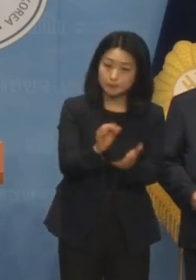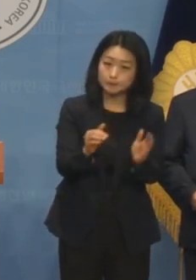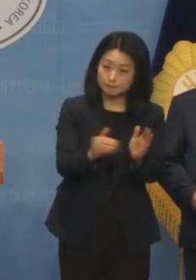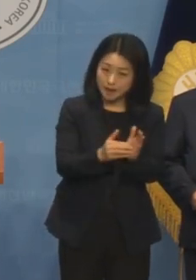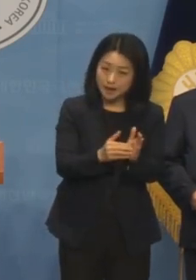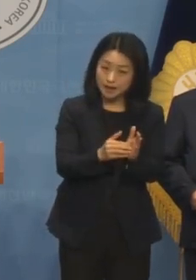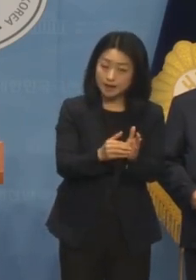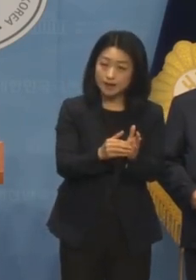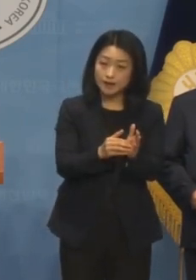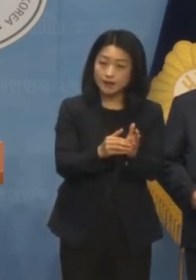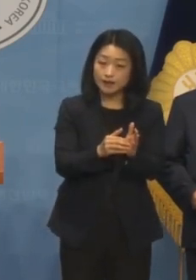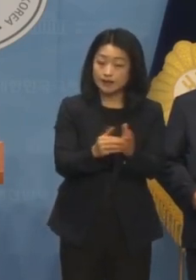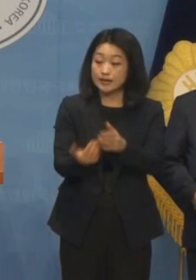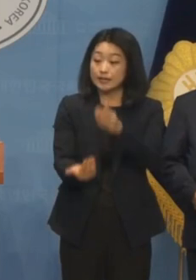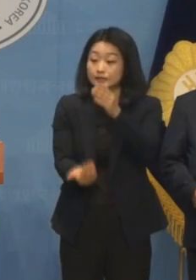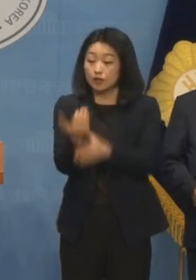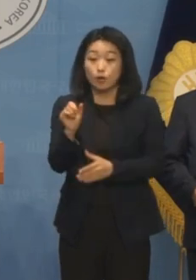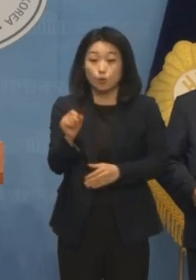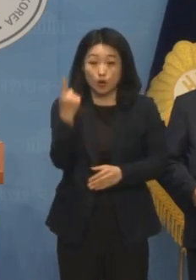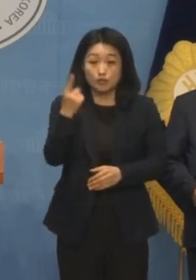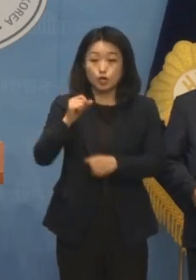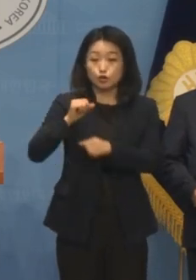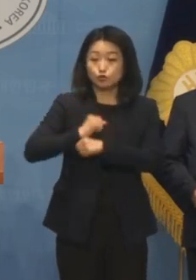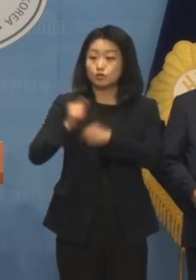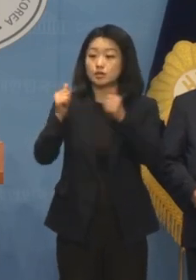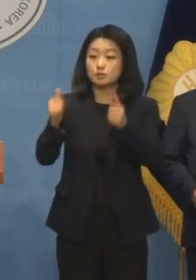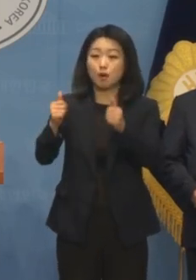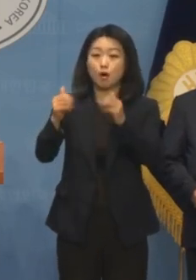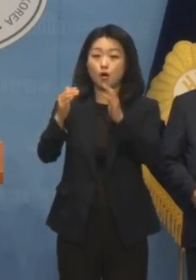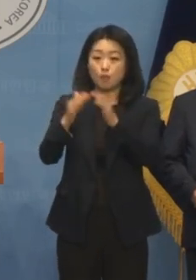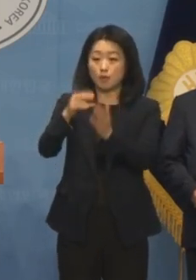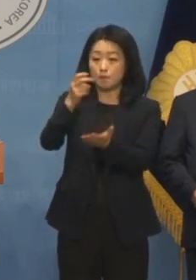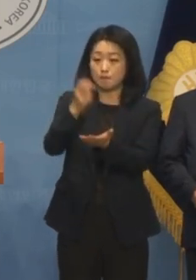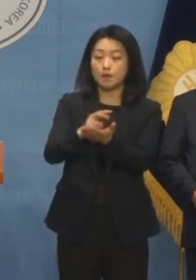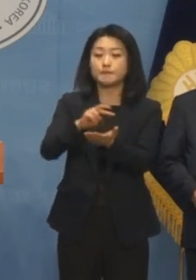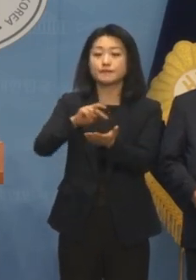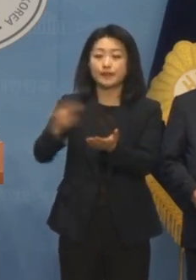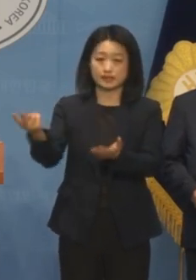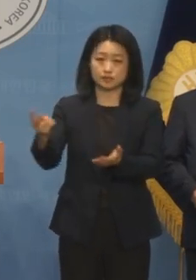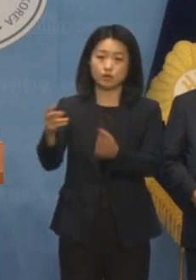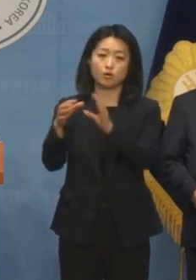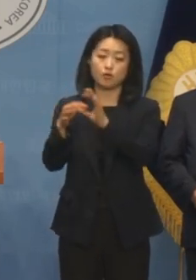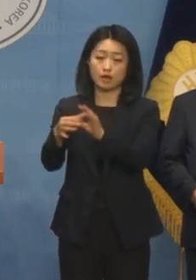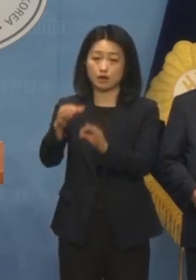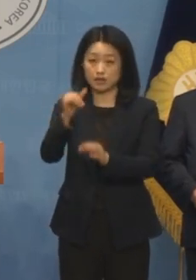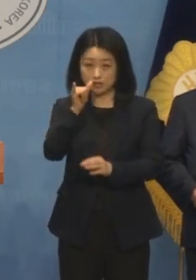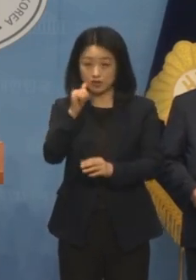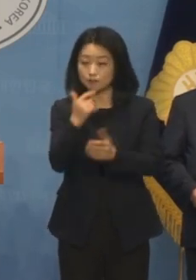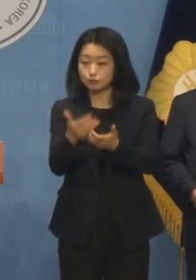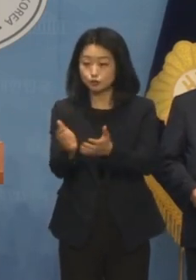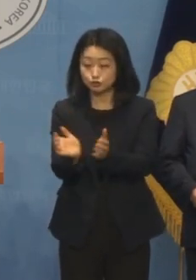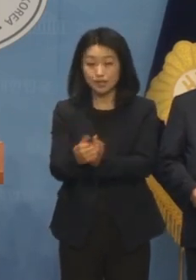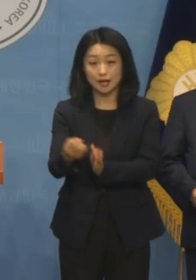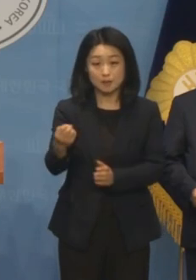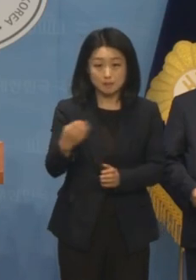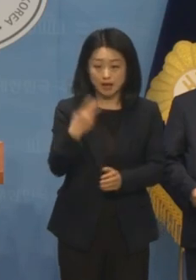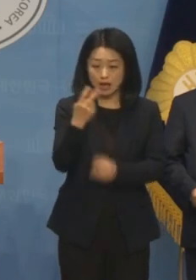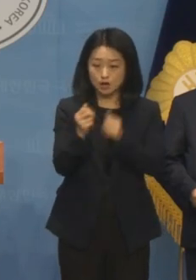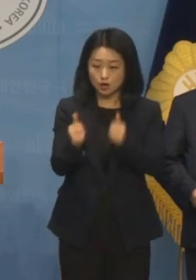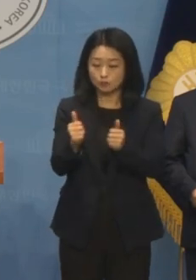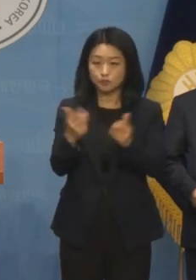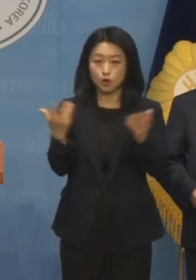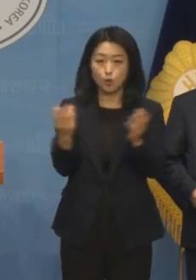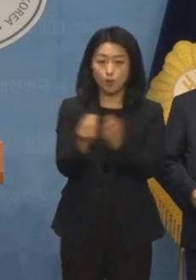사건의 단초가 된 것은 군사법원법 개정 때문입니다. 소위 민주당이 주도한 검수완박법을